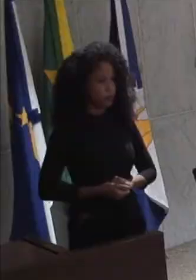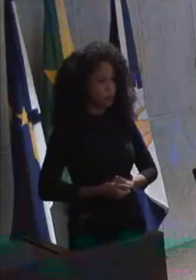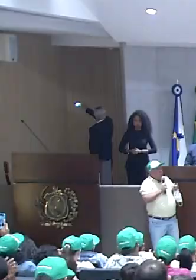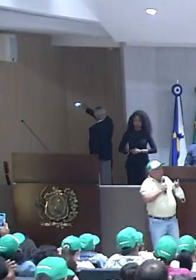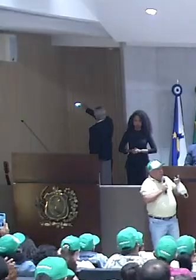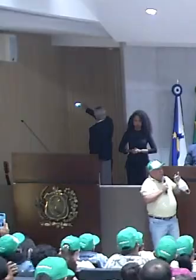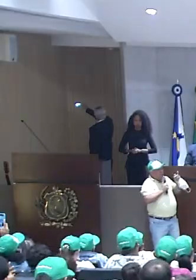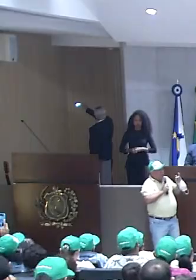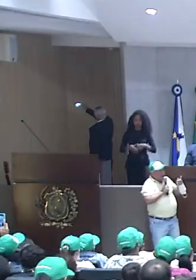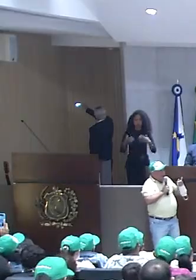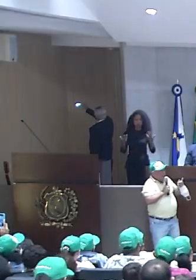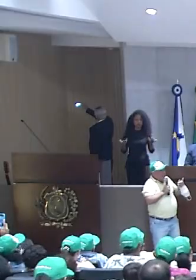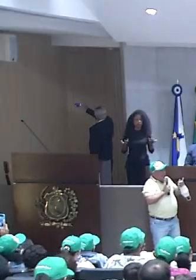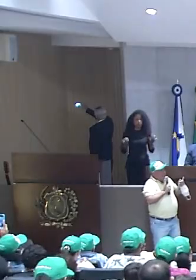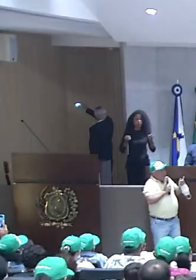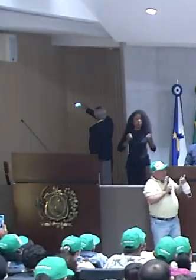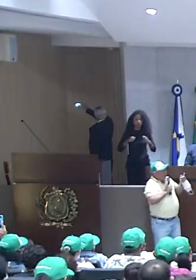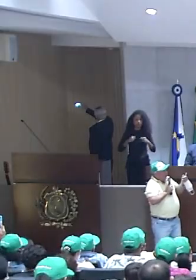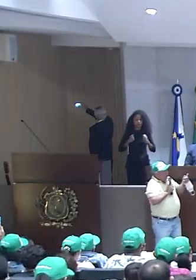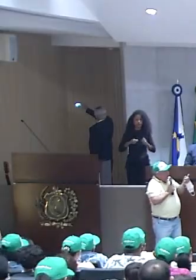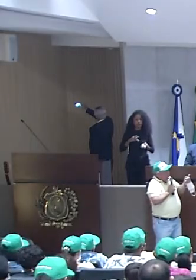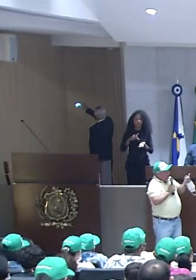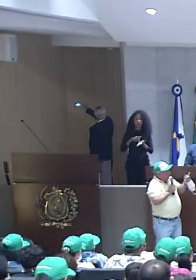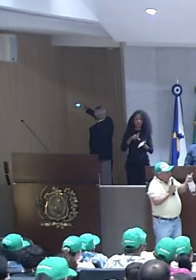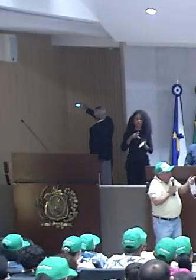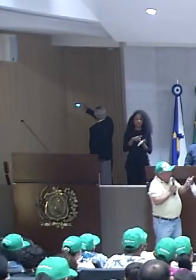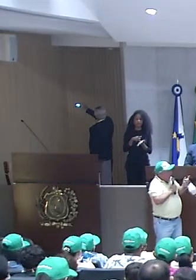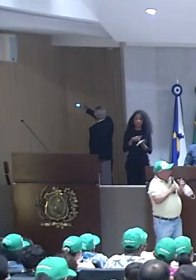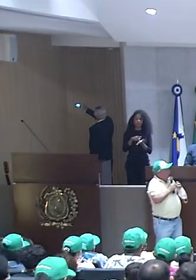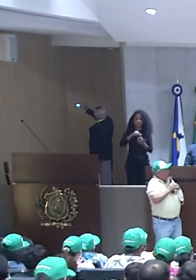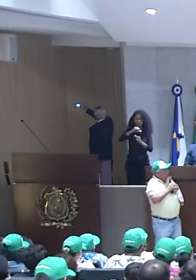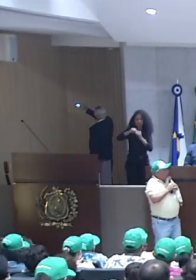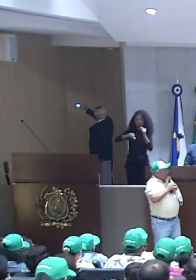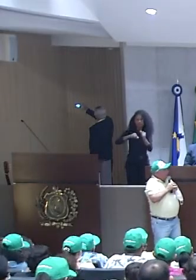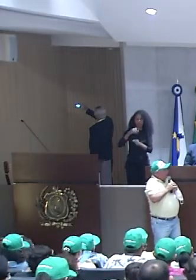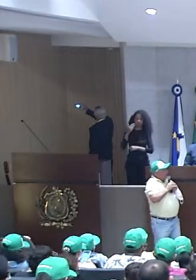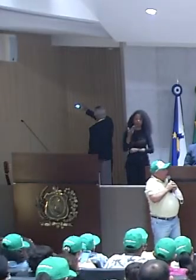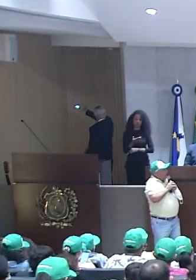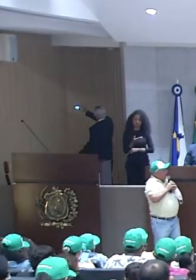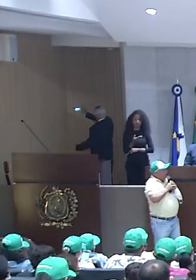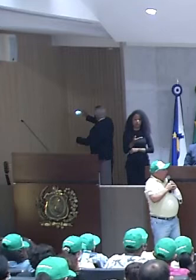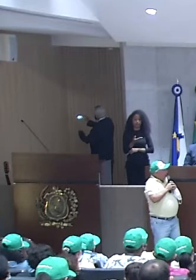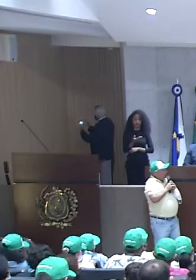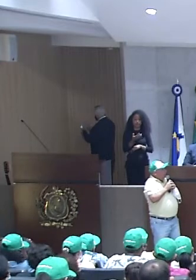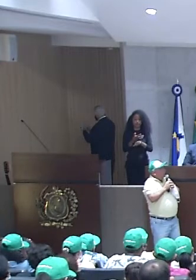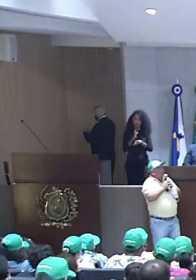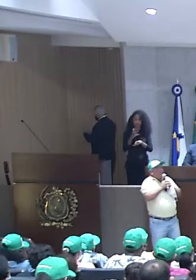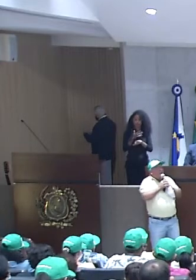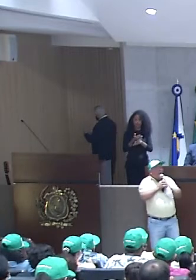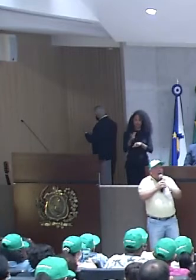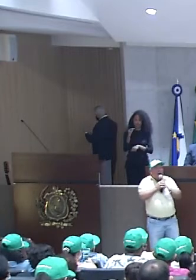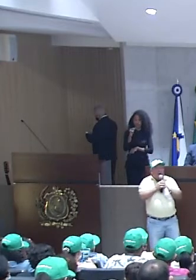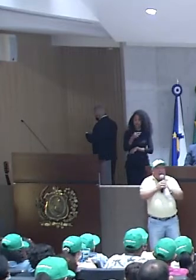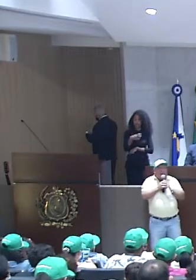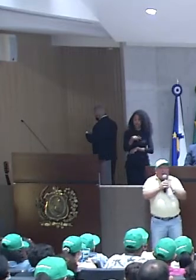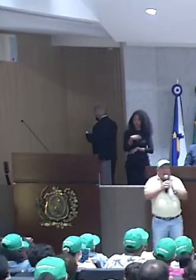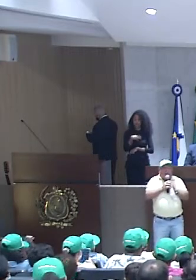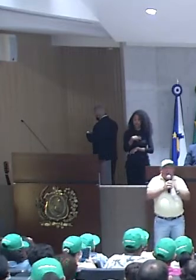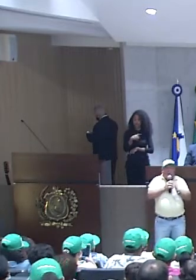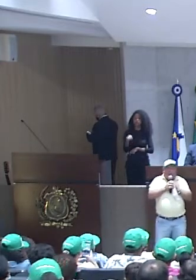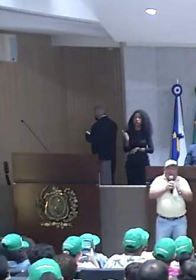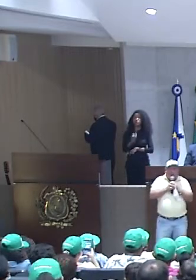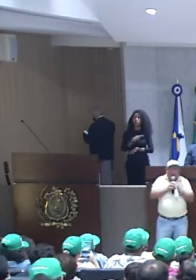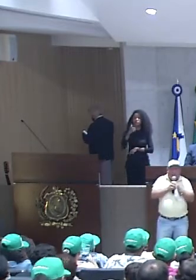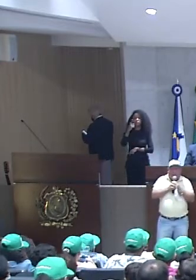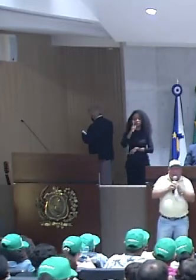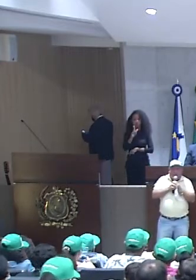E é muito necessário que isso mude esta realidade e que a gente possa,